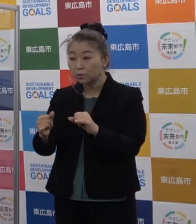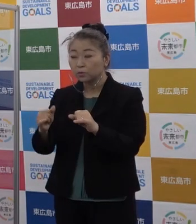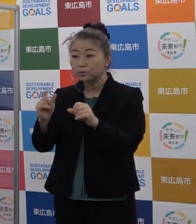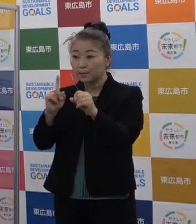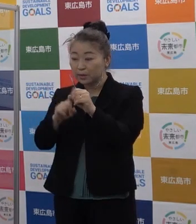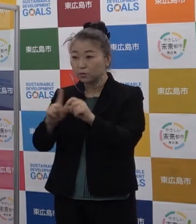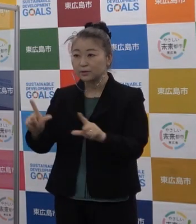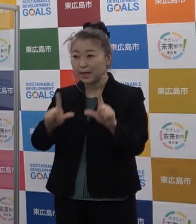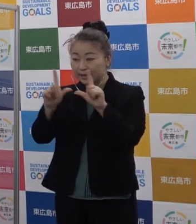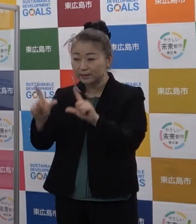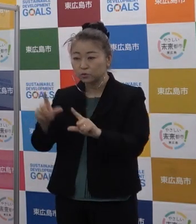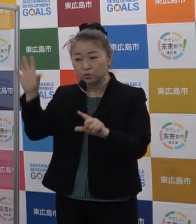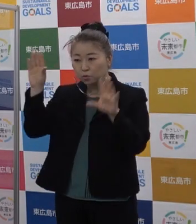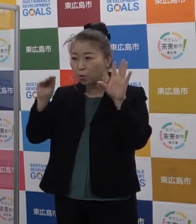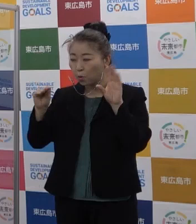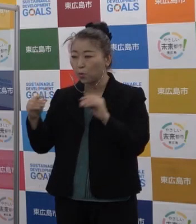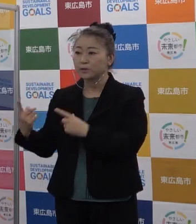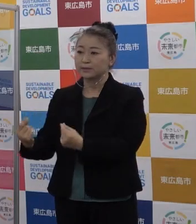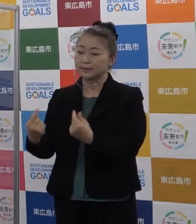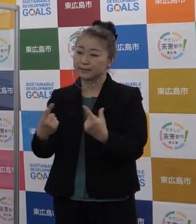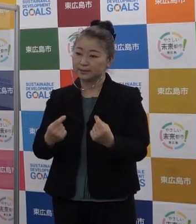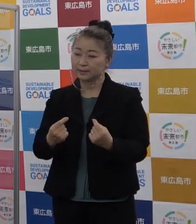状況、情報というのをしっかり、